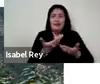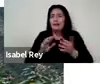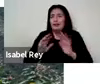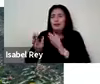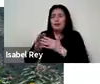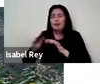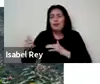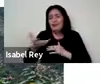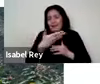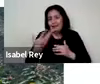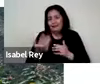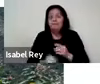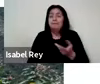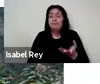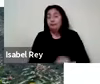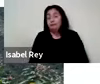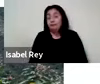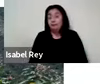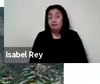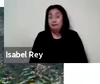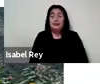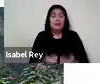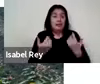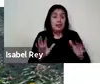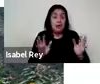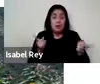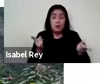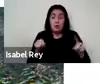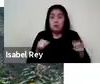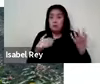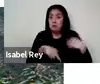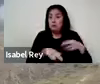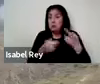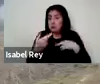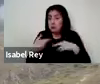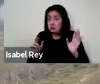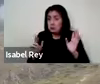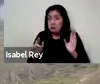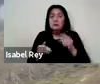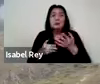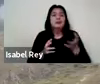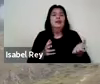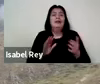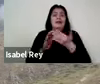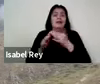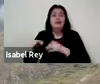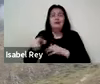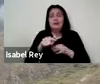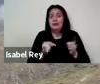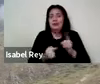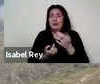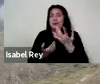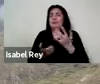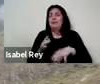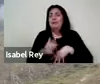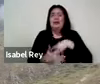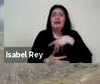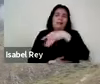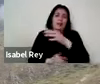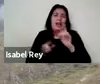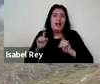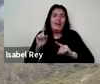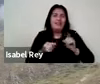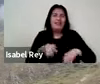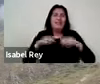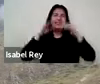sí, ¿no? Ya cuando regreso, la comunidad ya no te espera al aire libre. A veces hacen